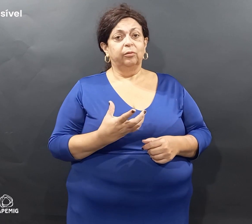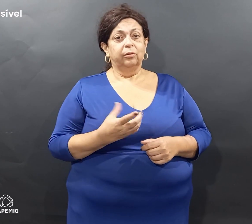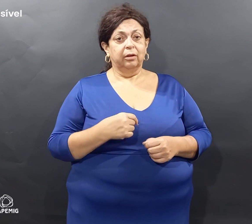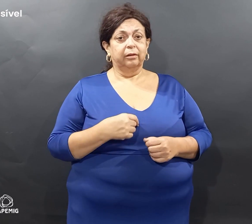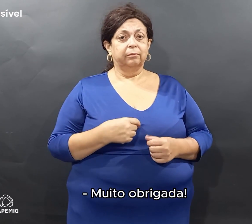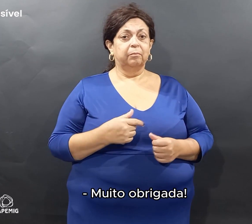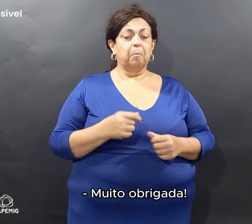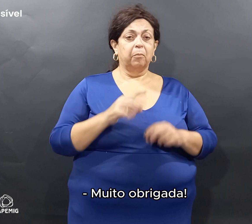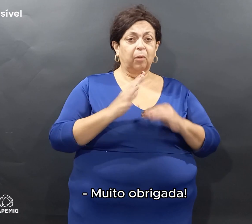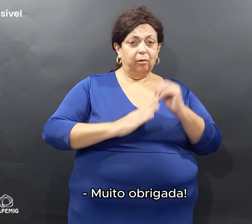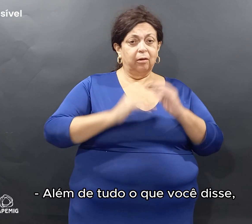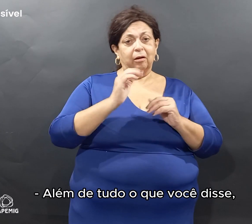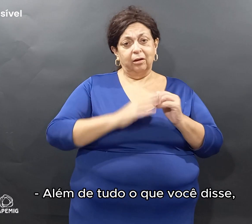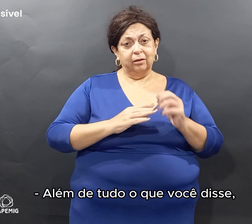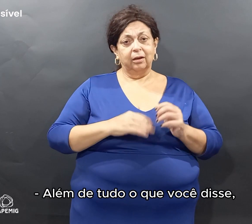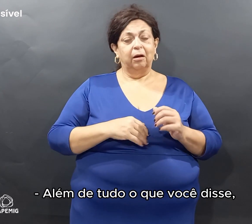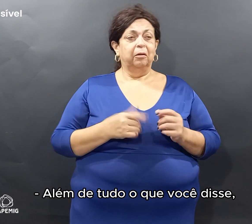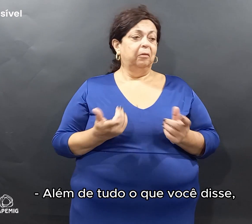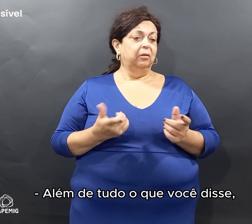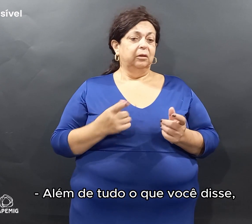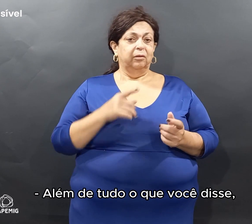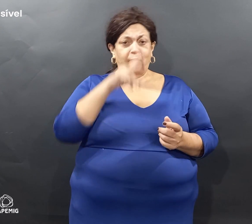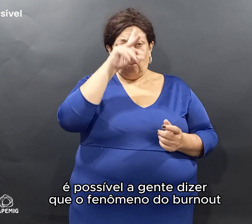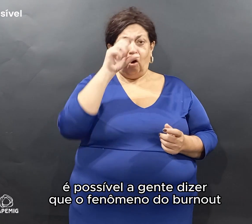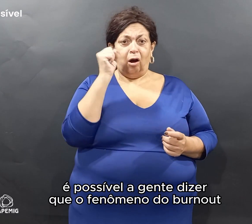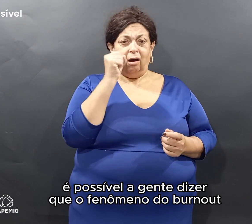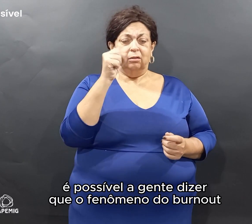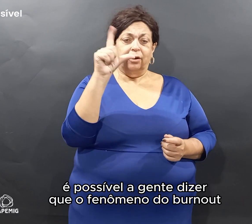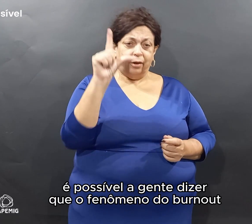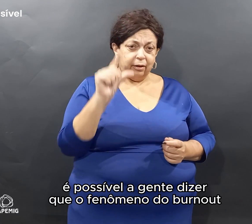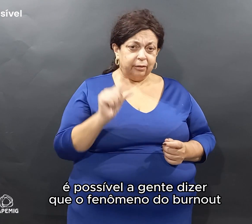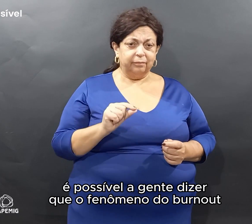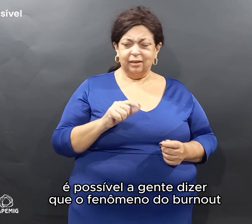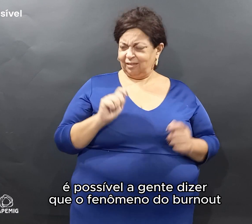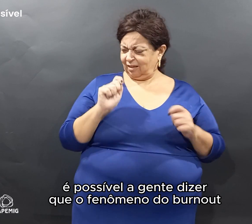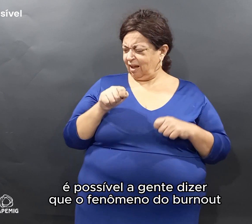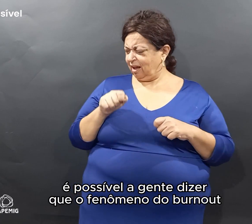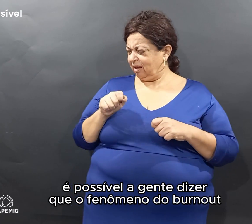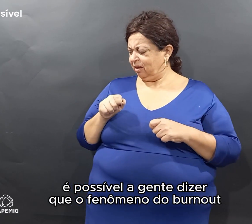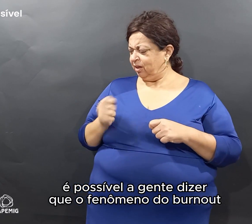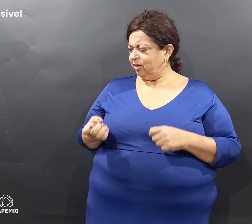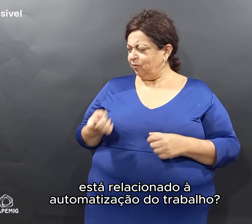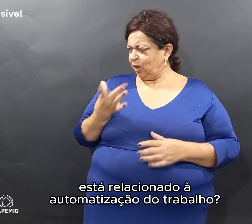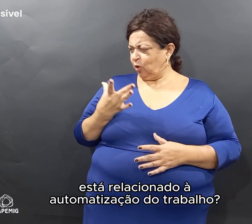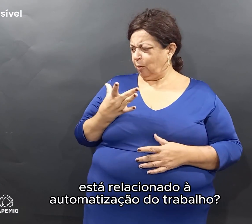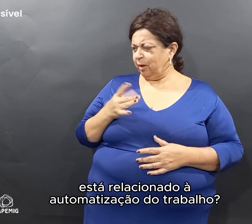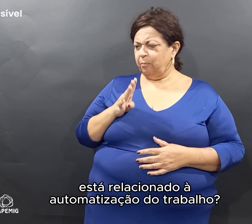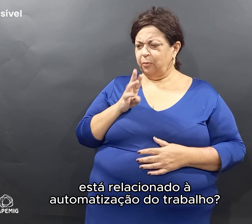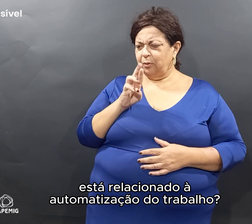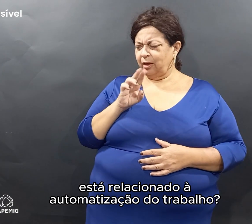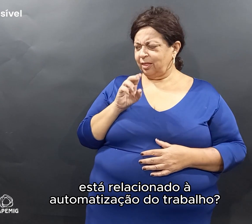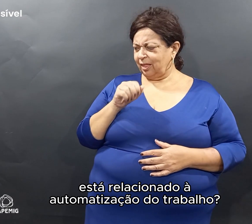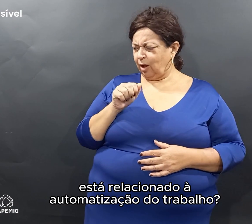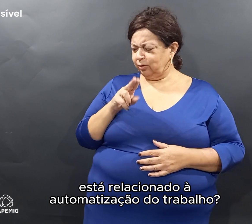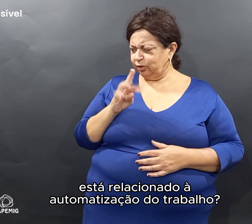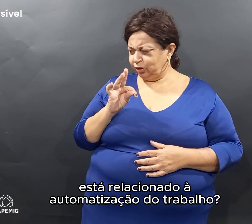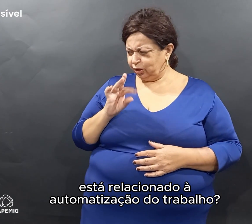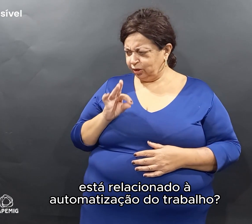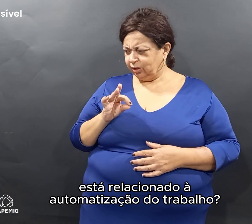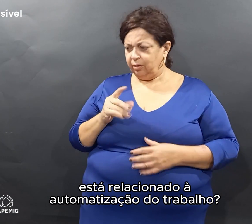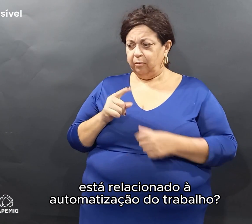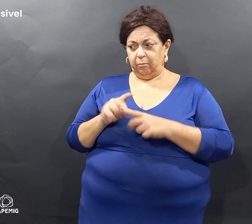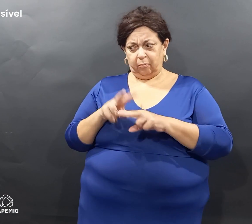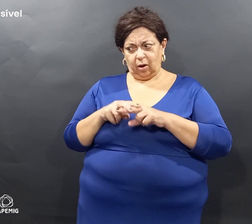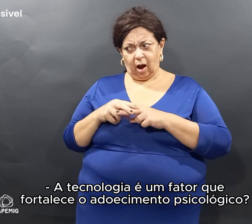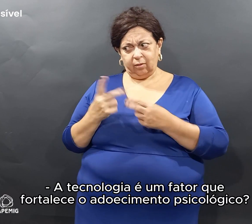profissional. Muito obrigada. Além de tudo que você disse, é possível a gente dizer que o fenômeno do burnout está relacionado à automatização